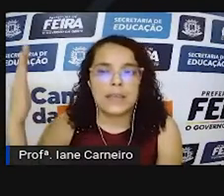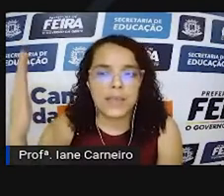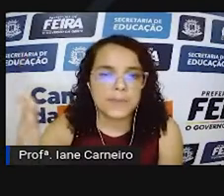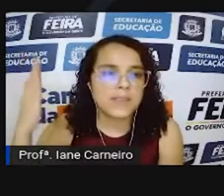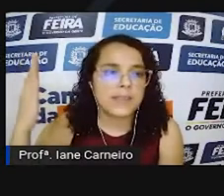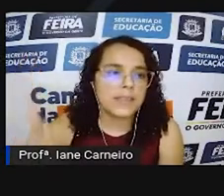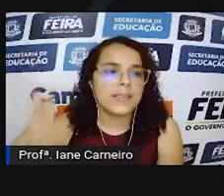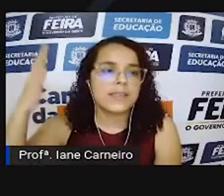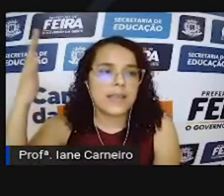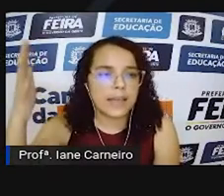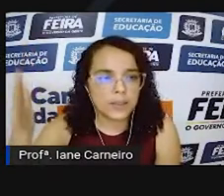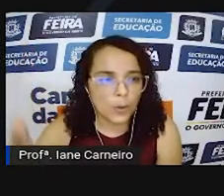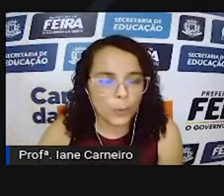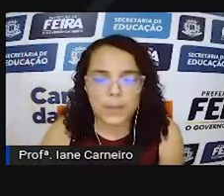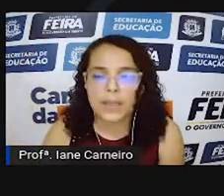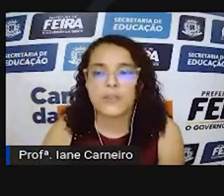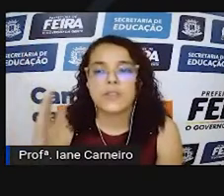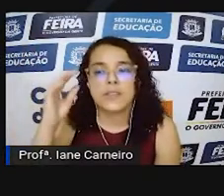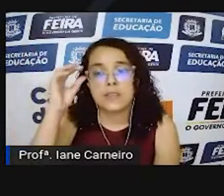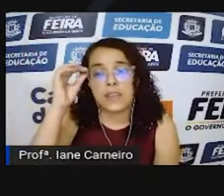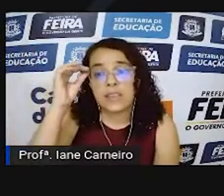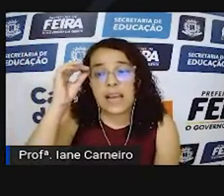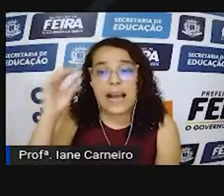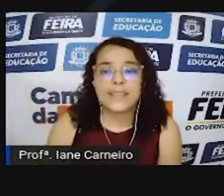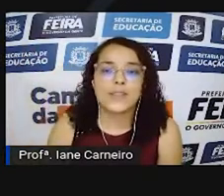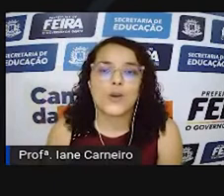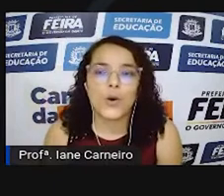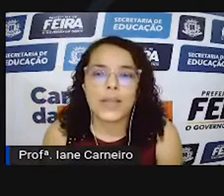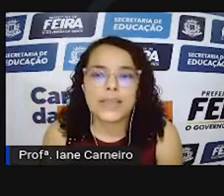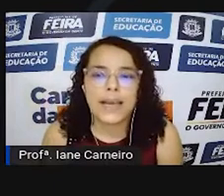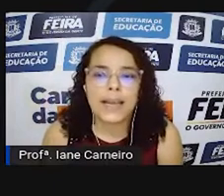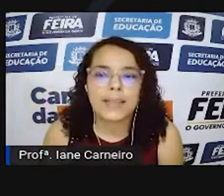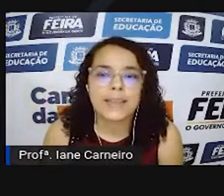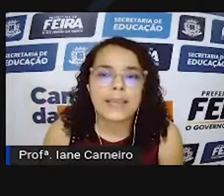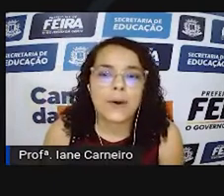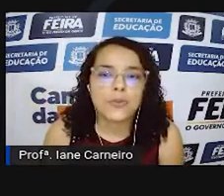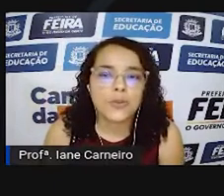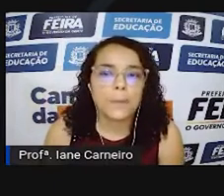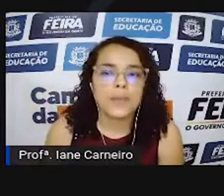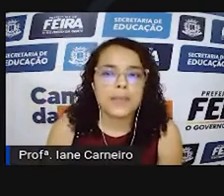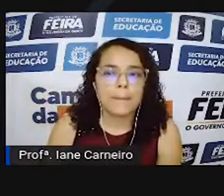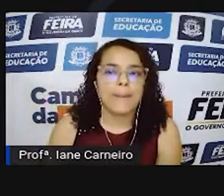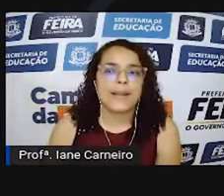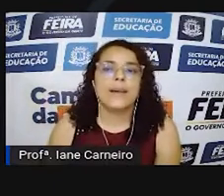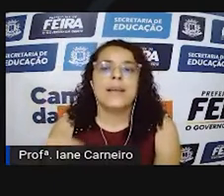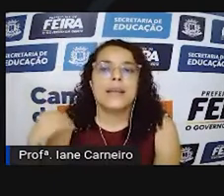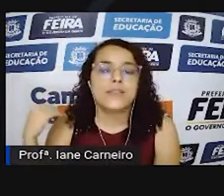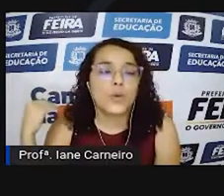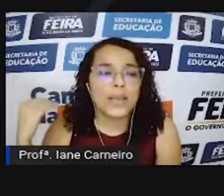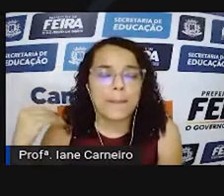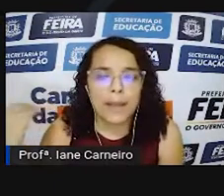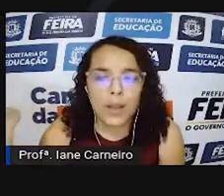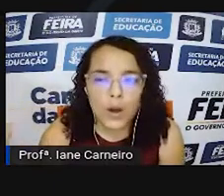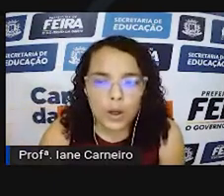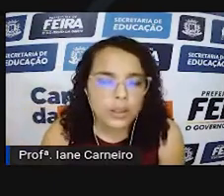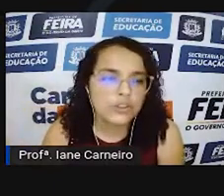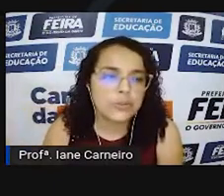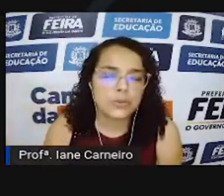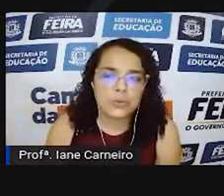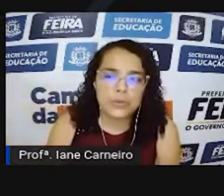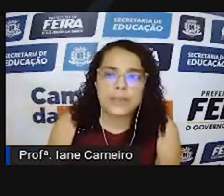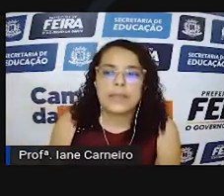seguir ipsis literis, né, aquele documento. Vocês têm a escola, né, ela tem autonomia para escolher a